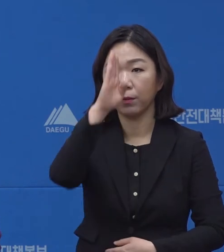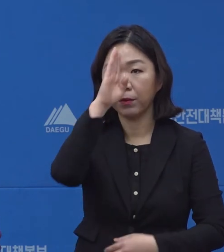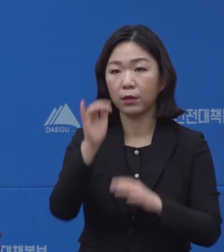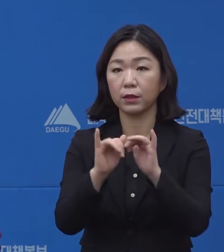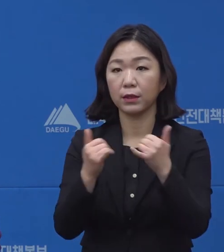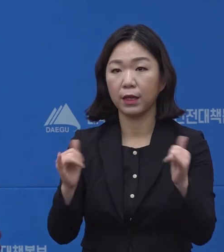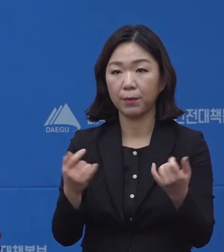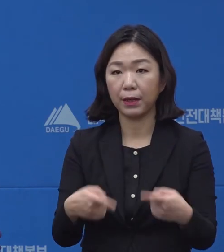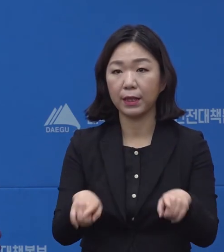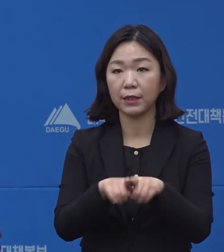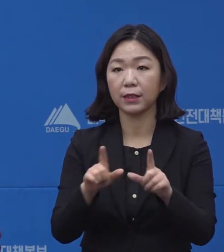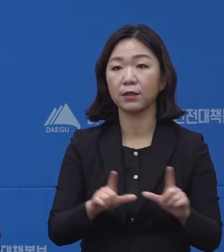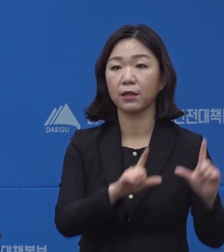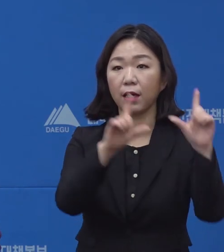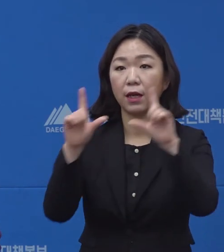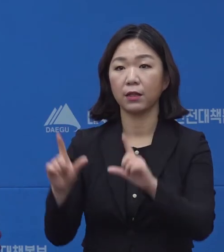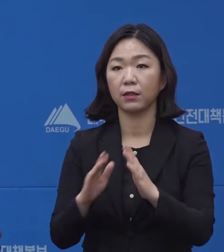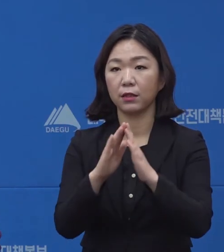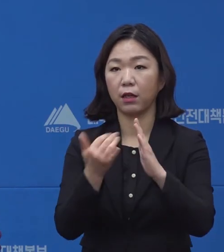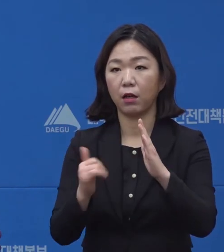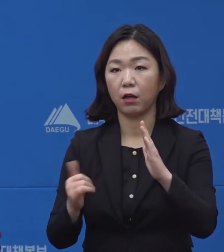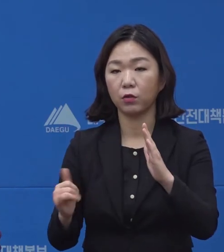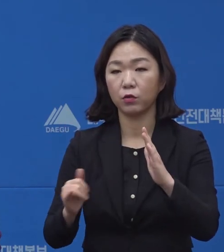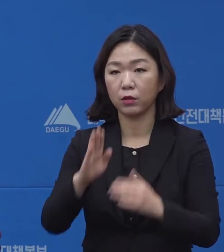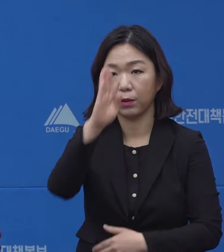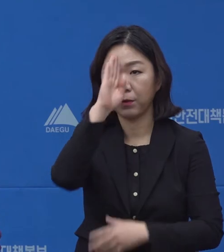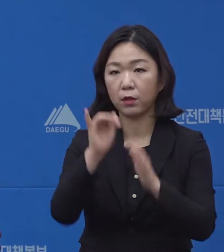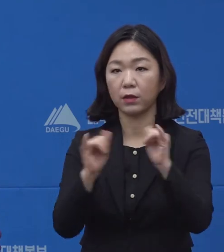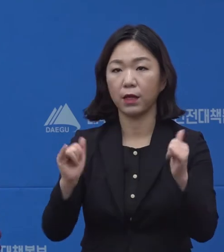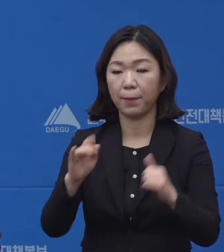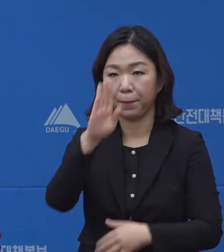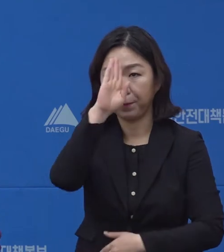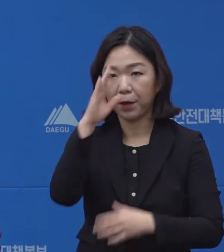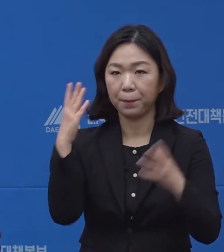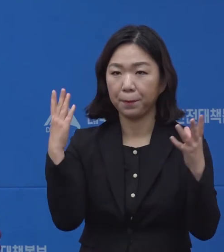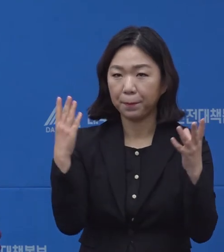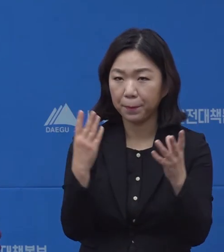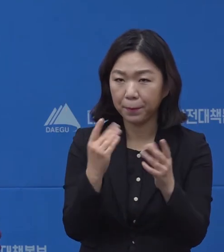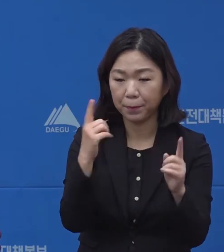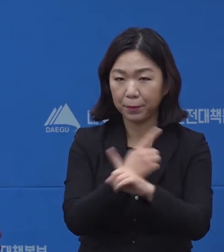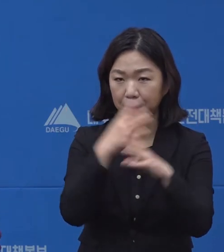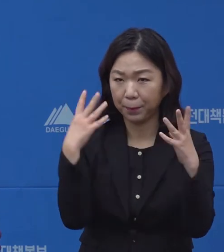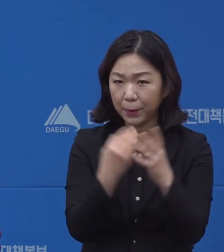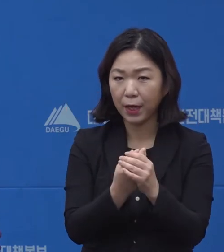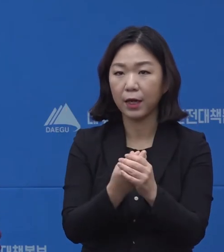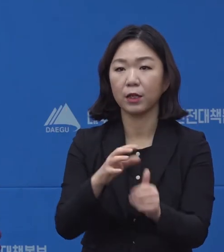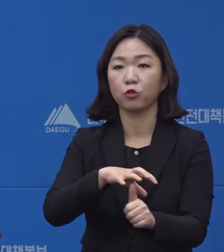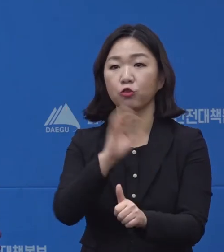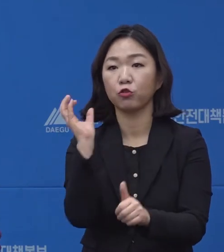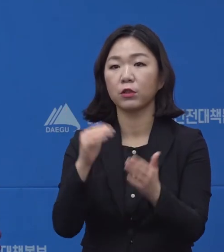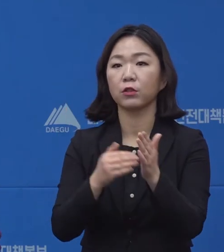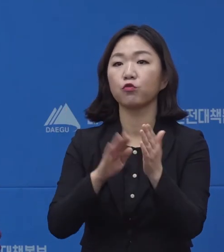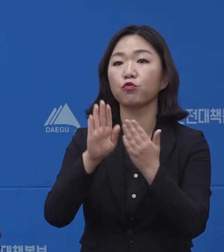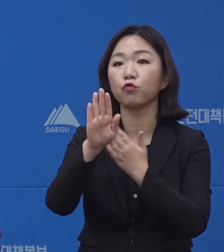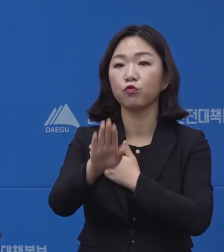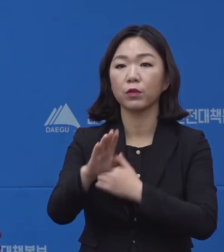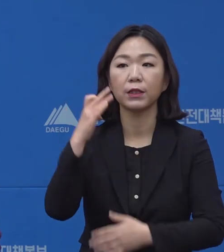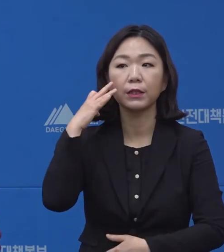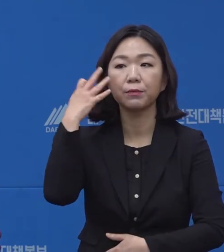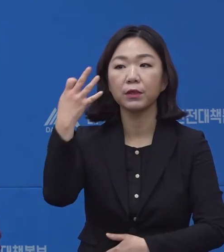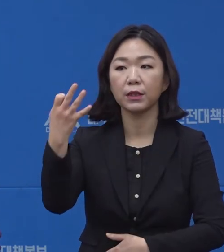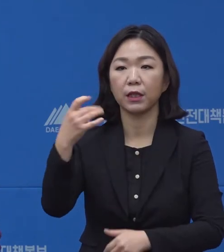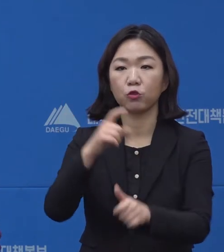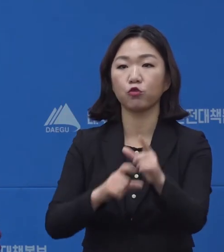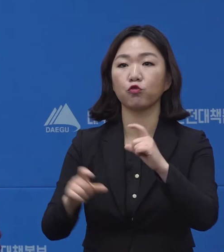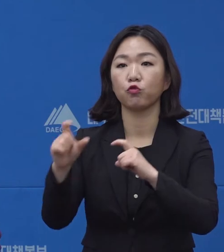확진자와 동거하는 가족들은 확진자가 완치되어 격리 해제된 날로부터 14일간의 추가